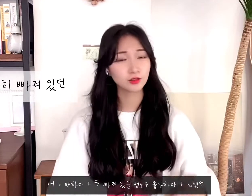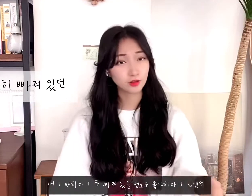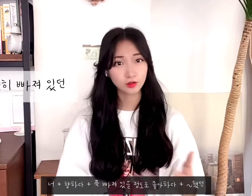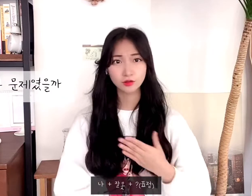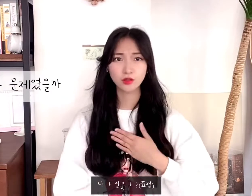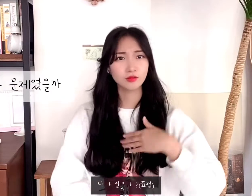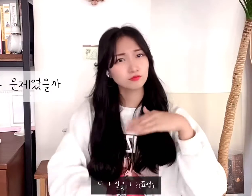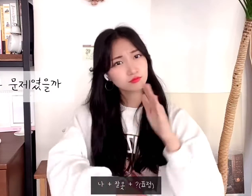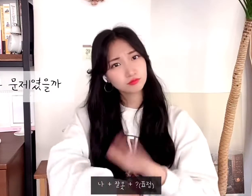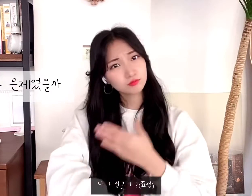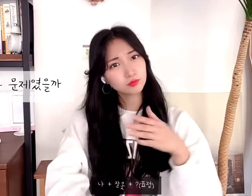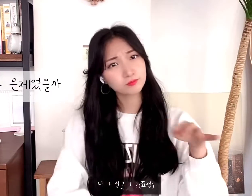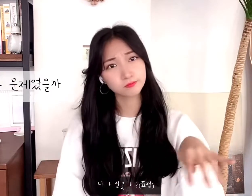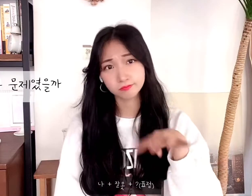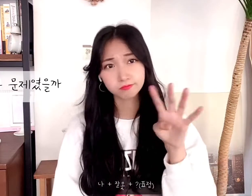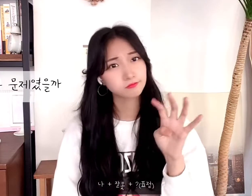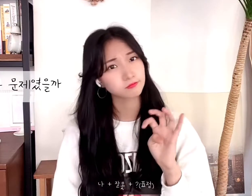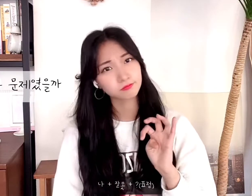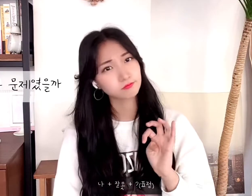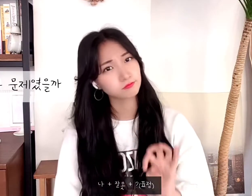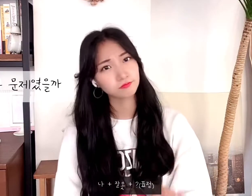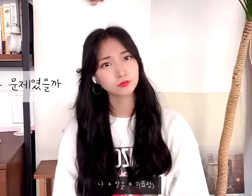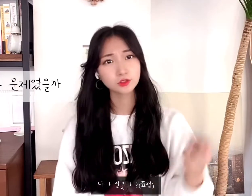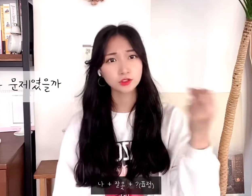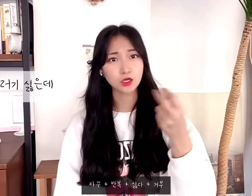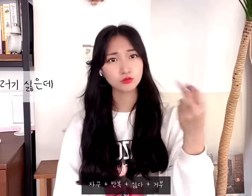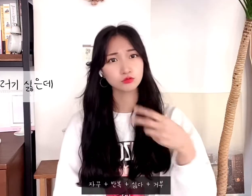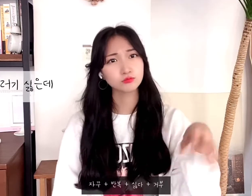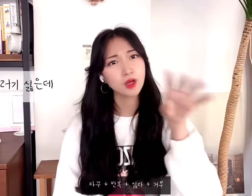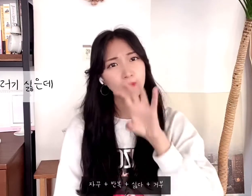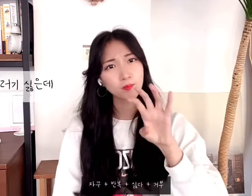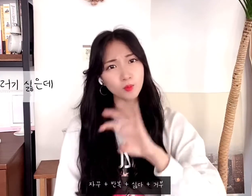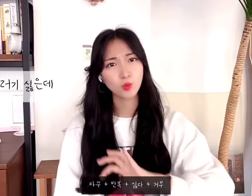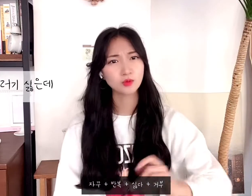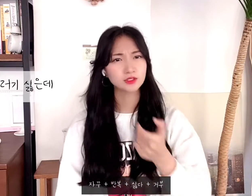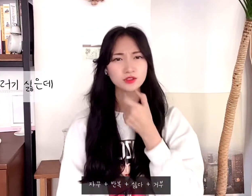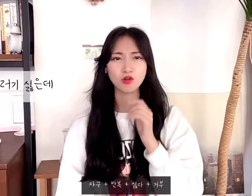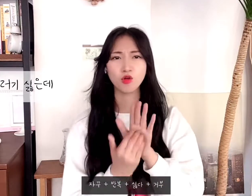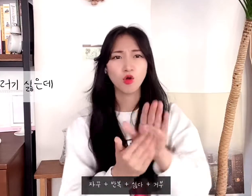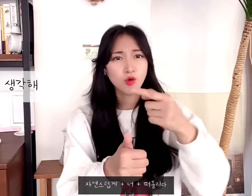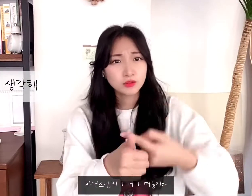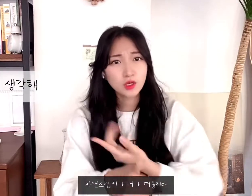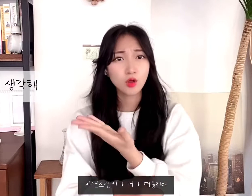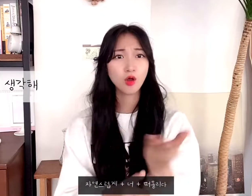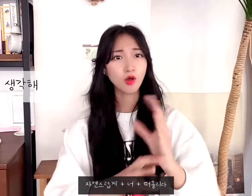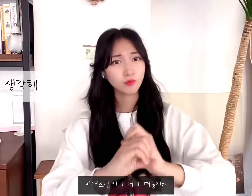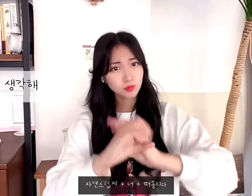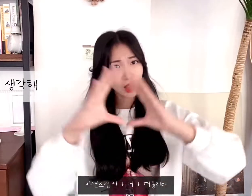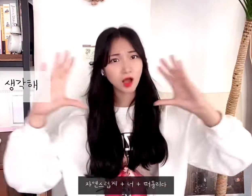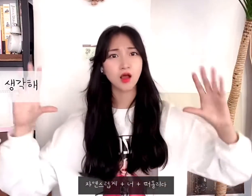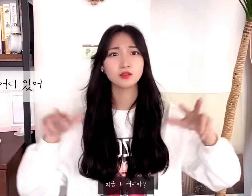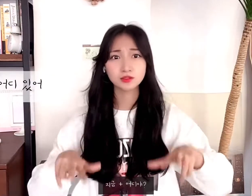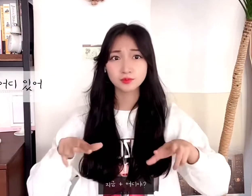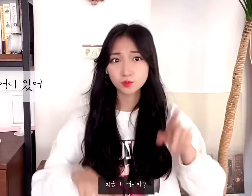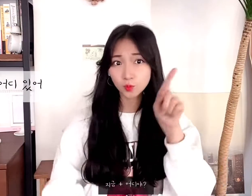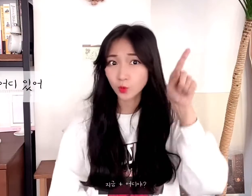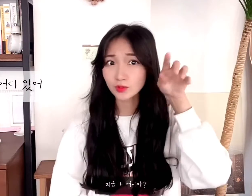내가 문제였을까 자꾸 이러기 싫은데 너를 생각해 지금 어딨어